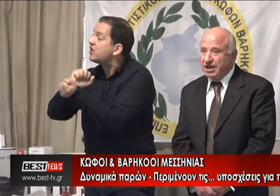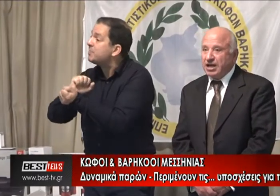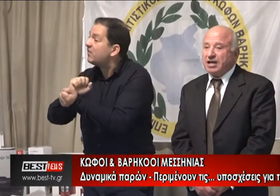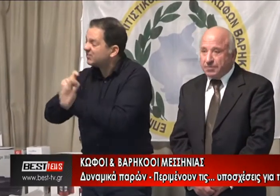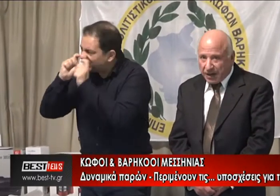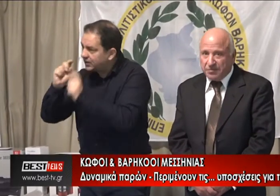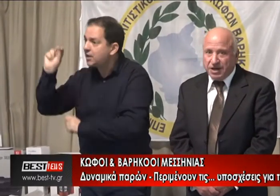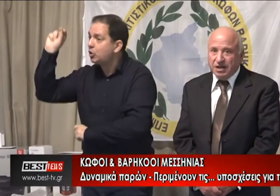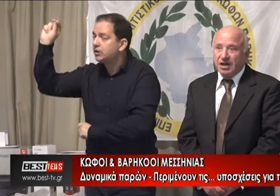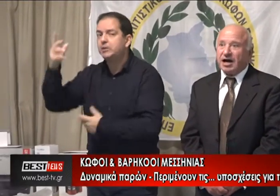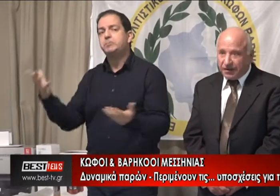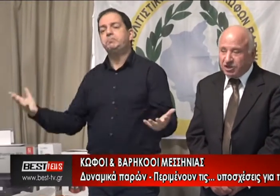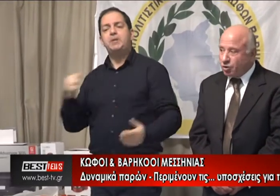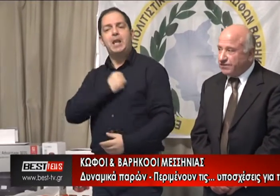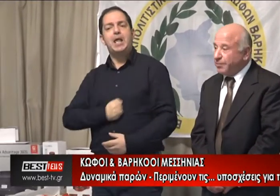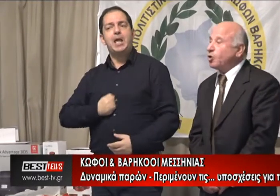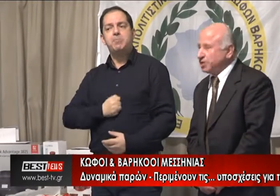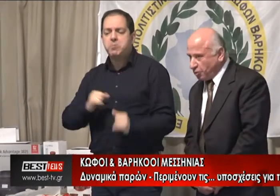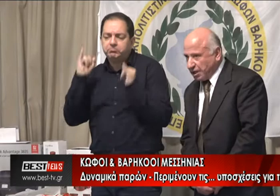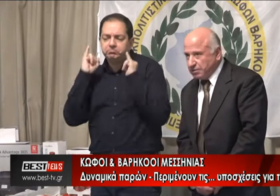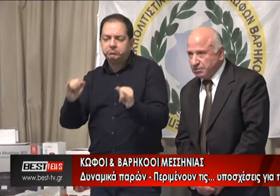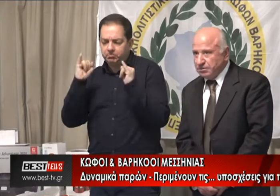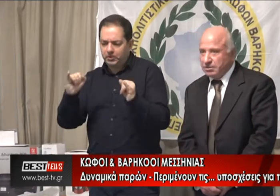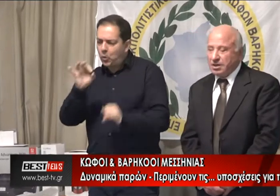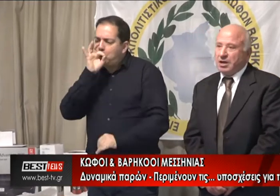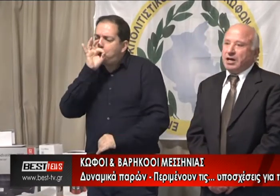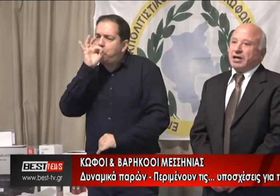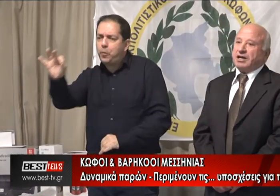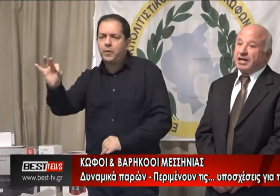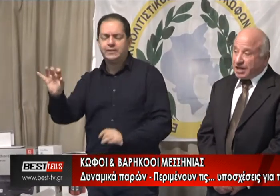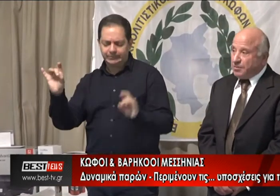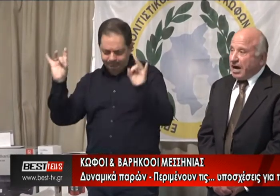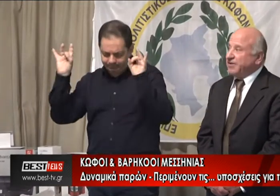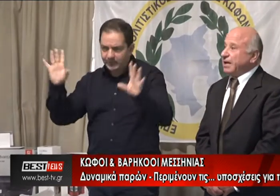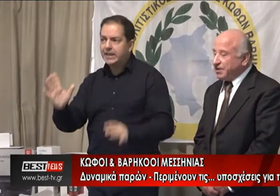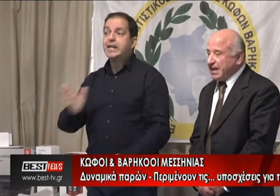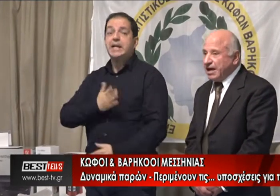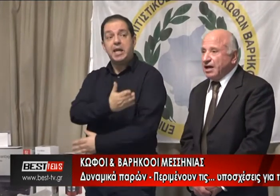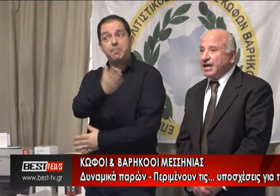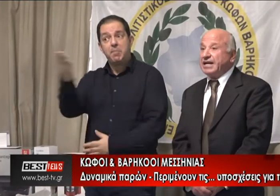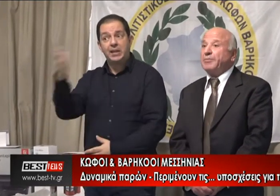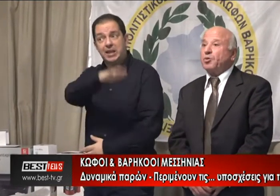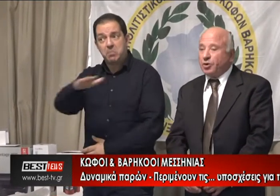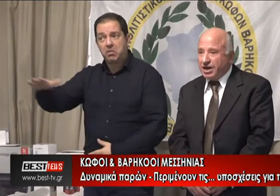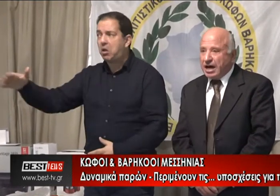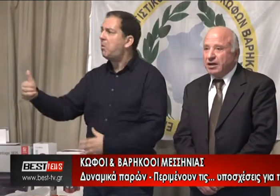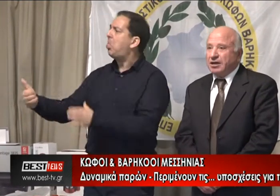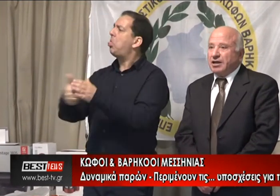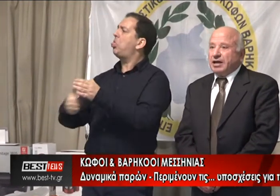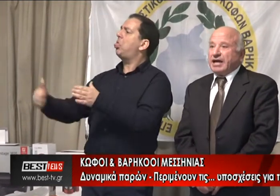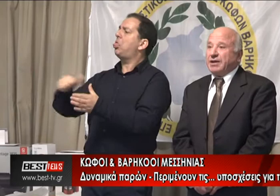στέγη. Λυπάμαι, αλλά δυστυχώς δεν βλέπω ακόμη τίποτα. Και είναι κρίμα αυτά τα παιδιά να είναι